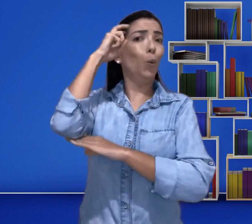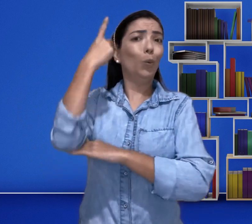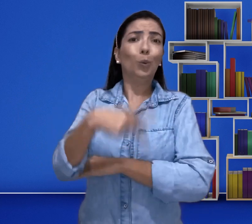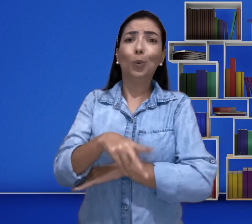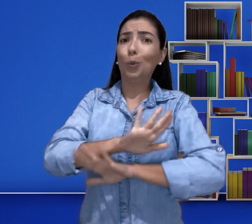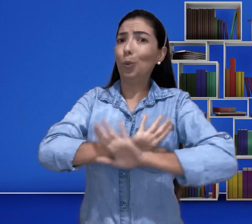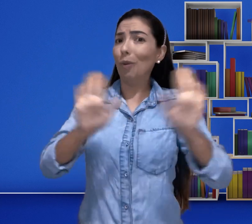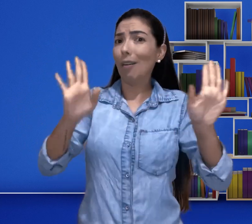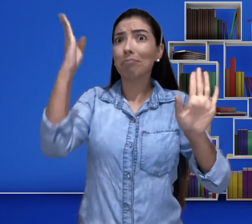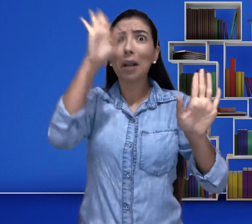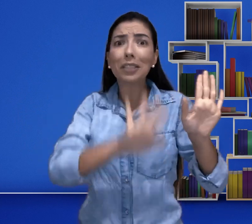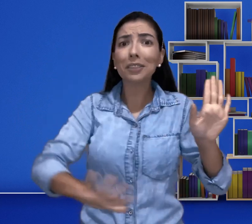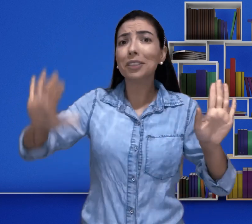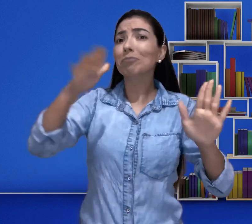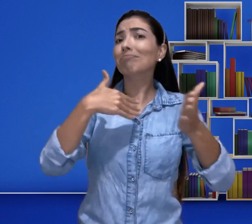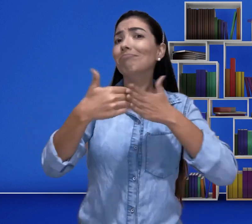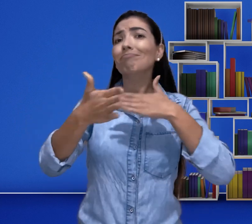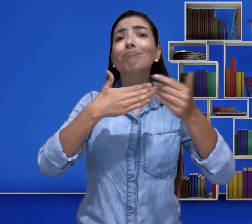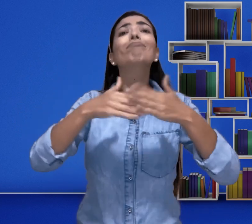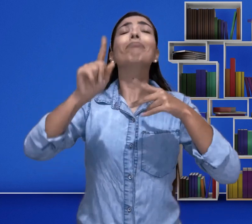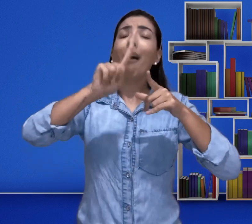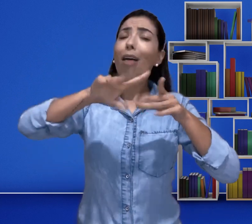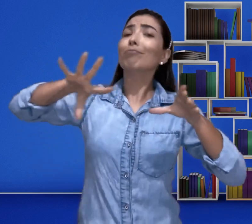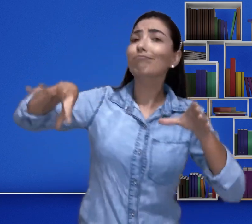música pode fazer parte da cultura surda sim.